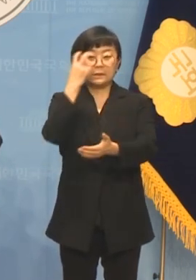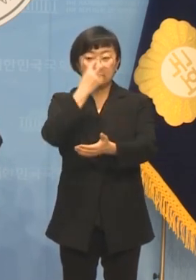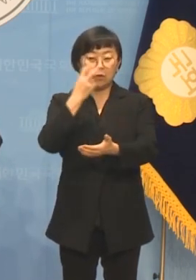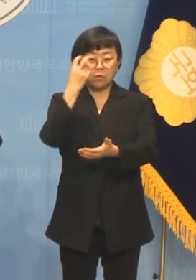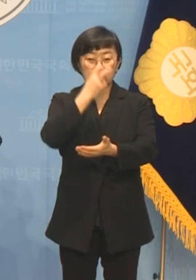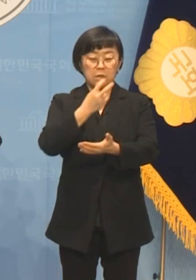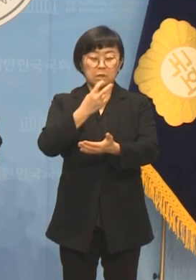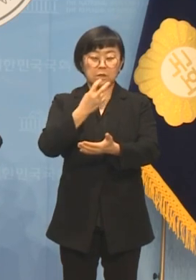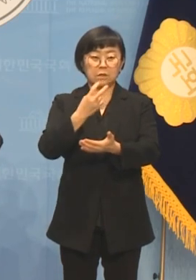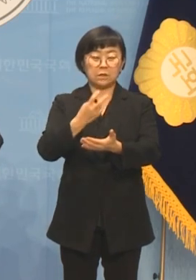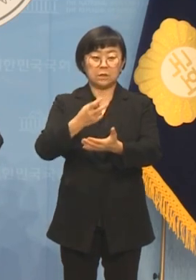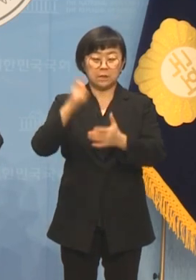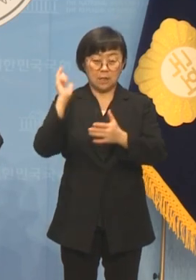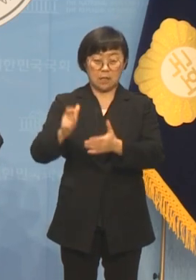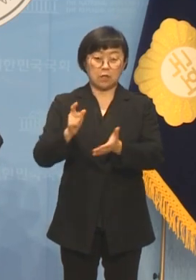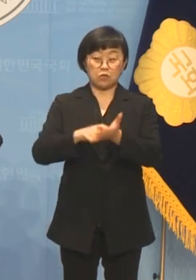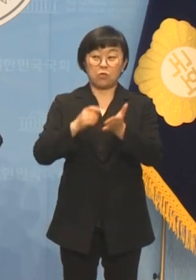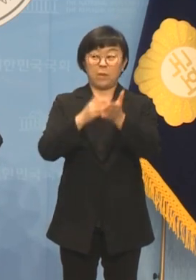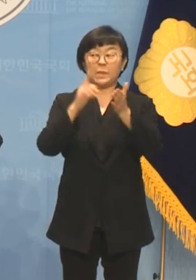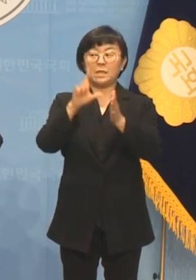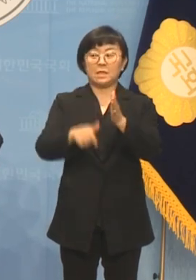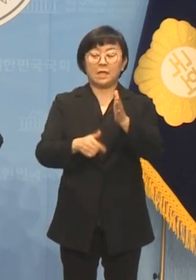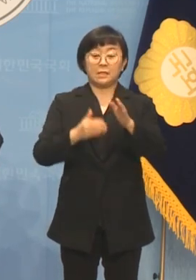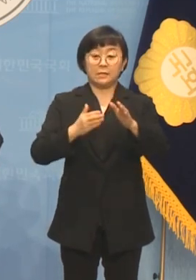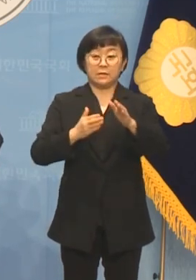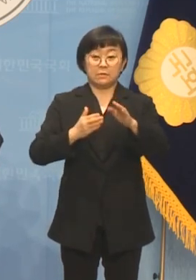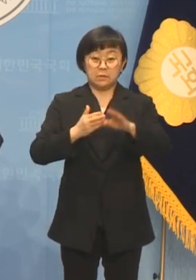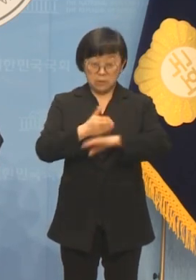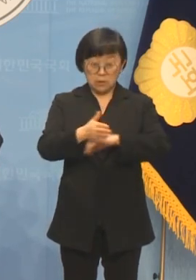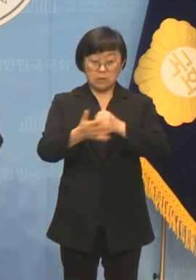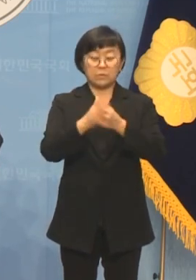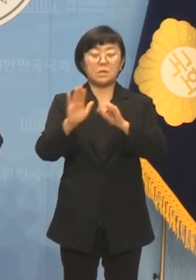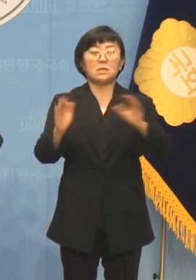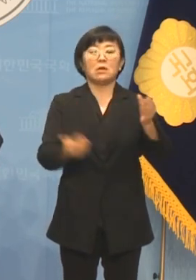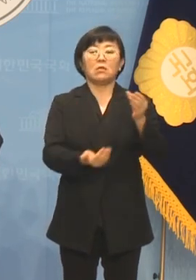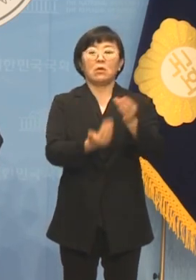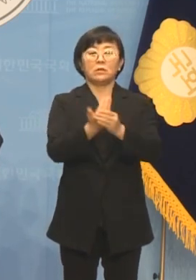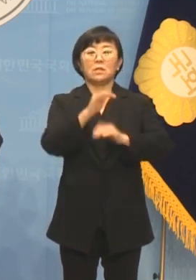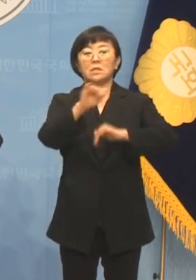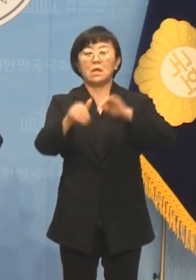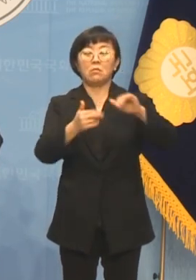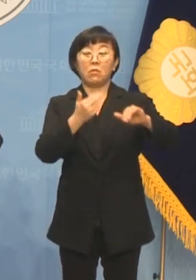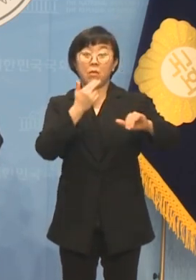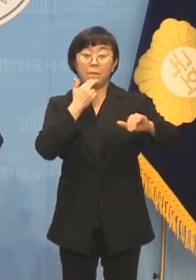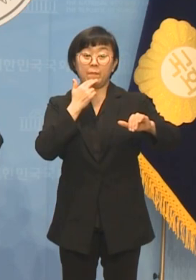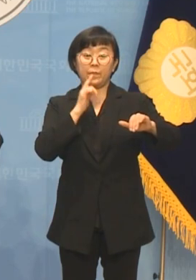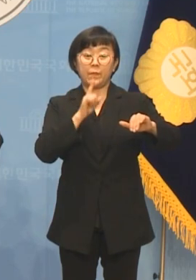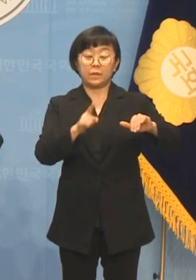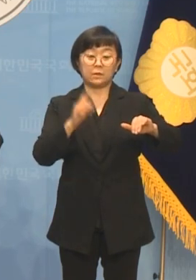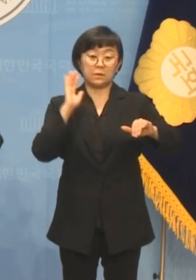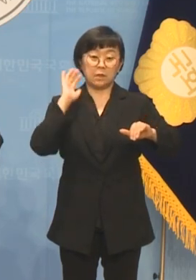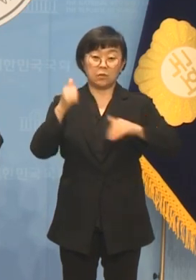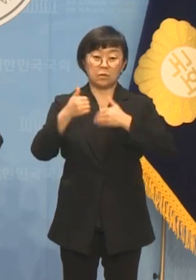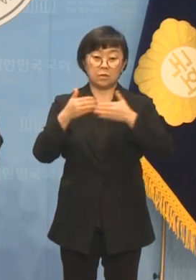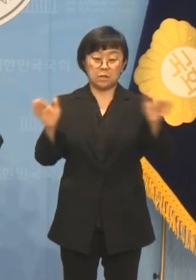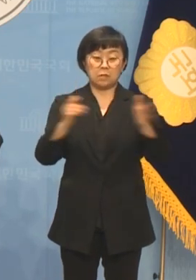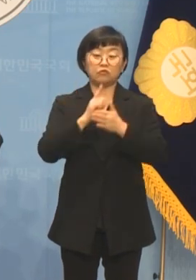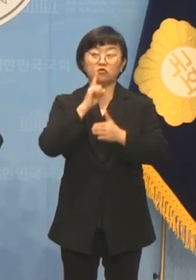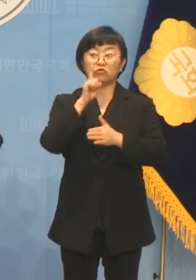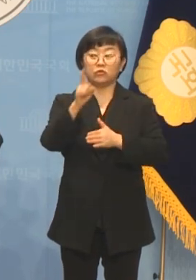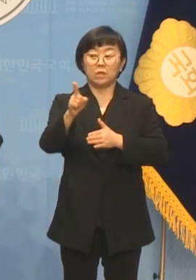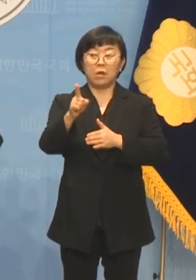강력히 촉구합니다. 시간이 지나갈수록 이 사건 수사에 개입하지 않았다던 대통령실의